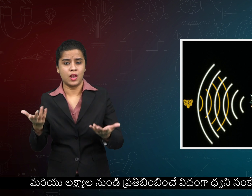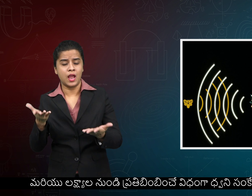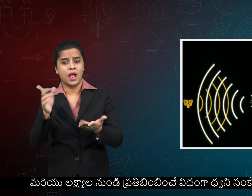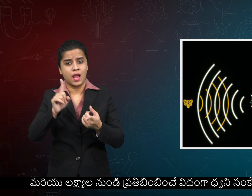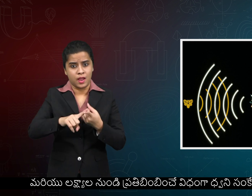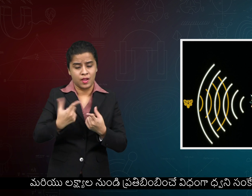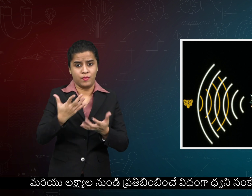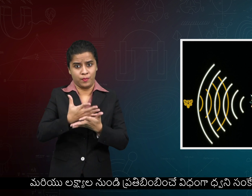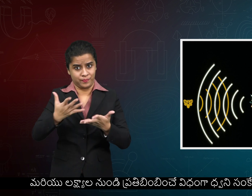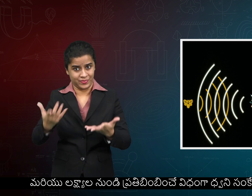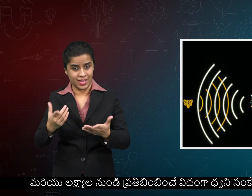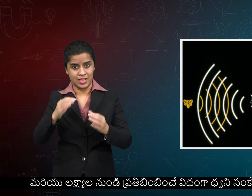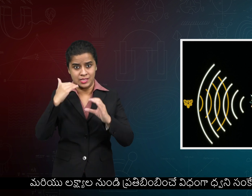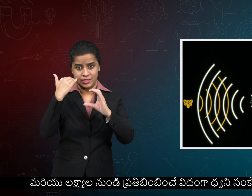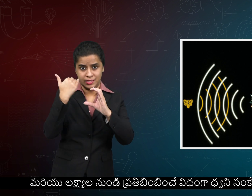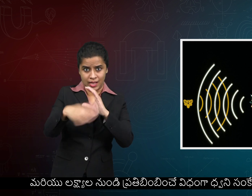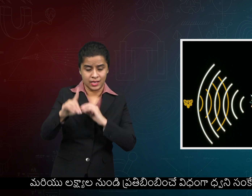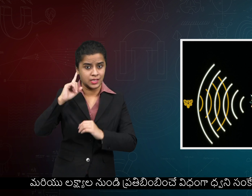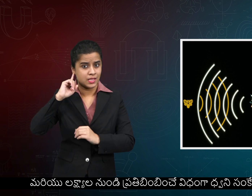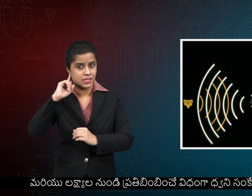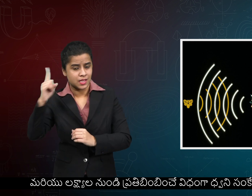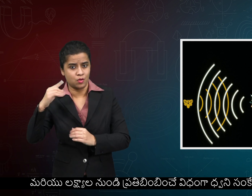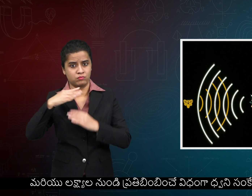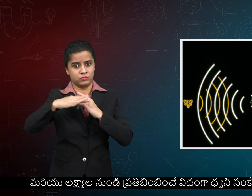ధ్వని సంకేతాలను పంపడం